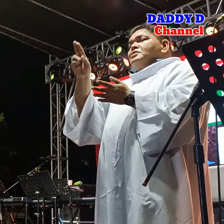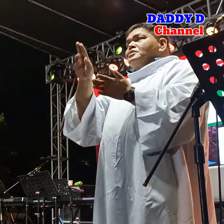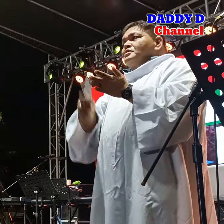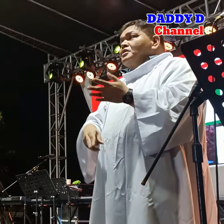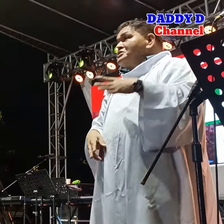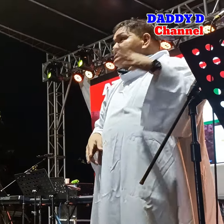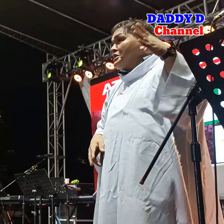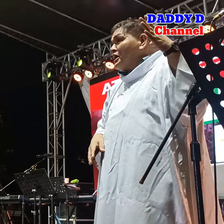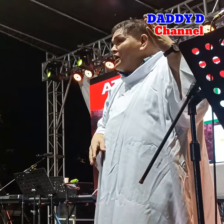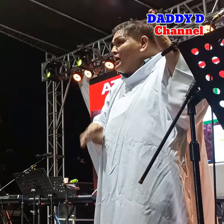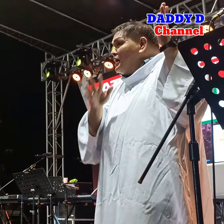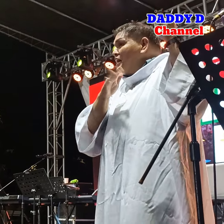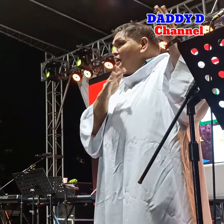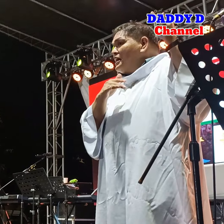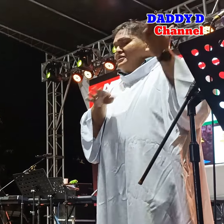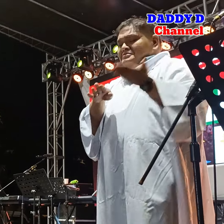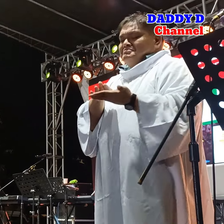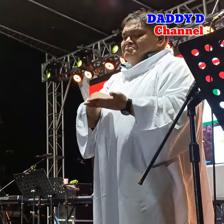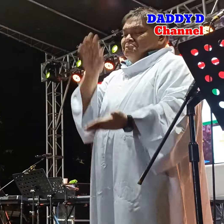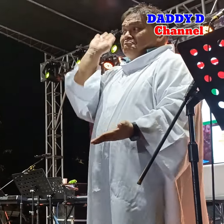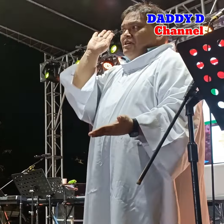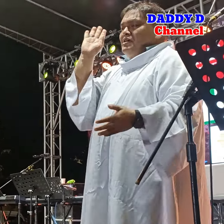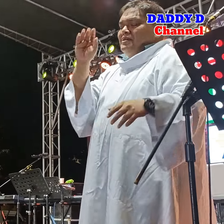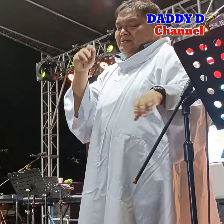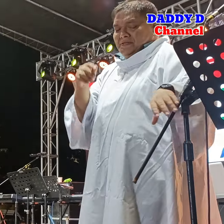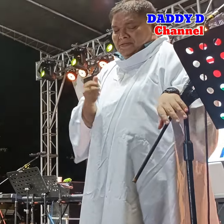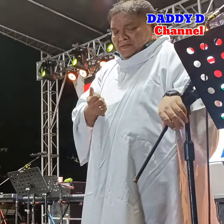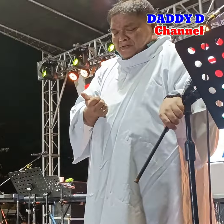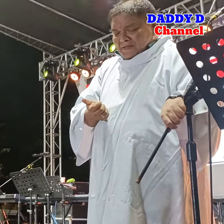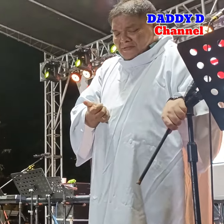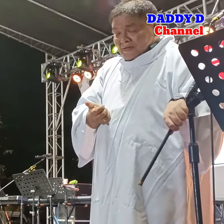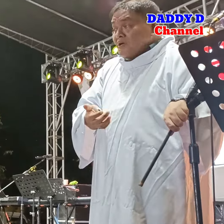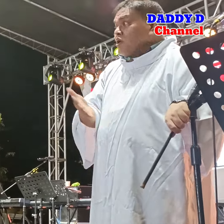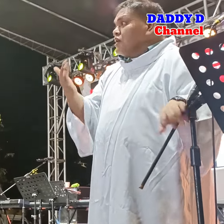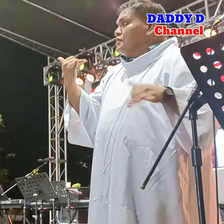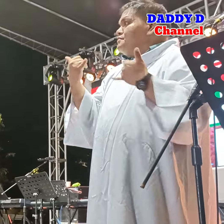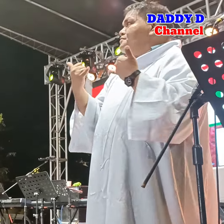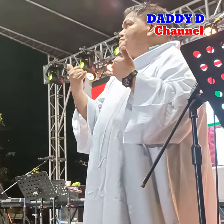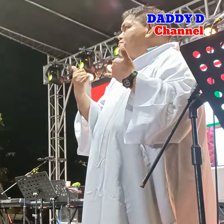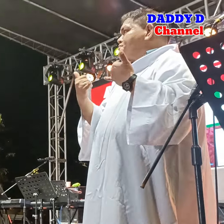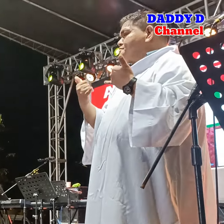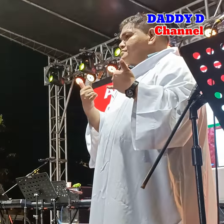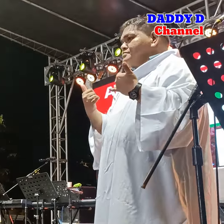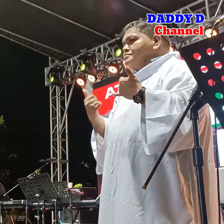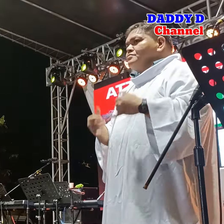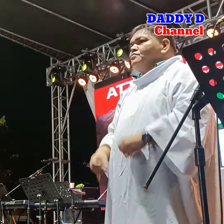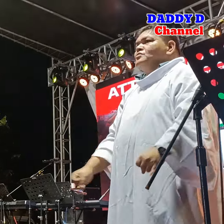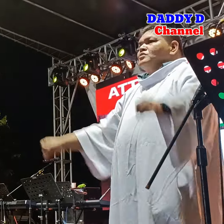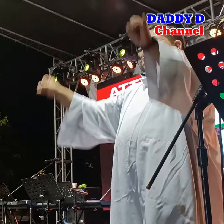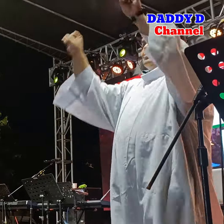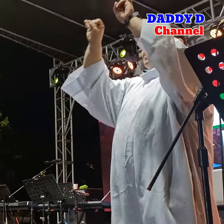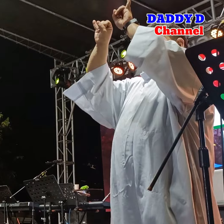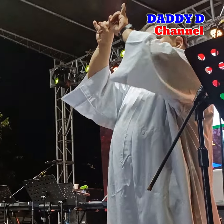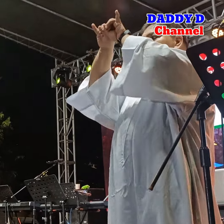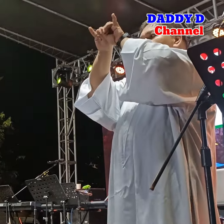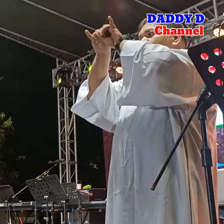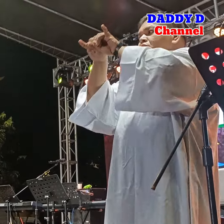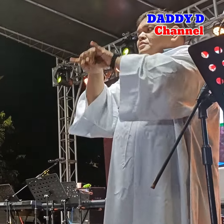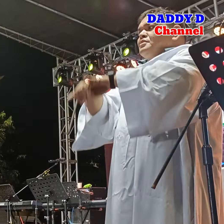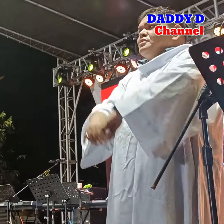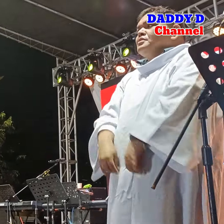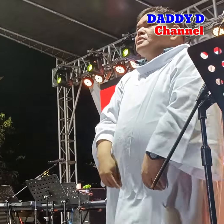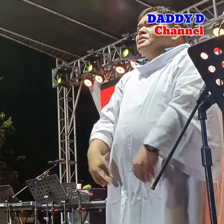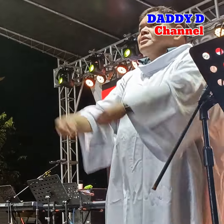asahan nyo, magmamahal pa. Ngayon, ang importanteng numero na